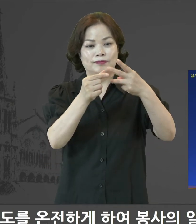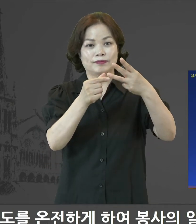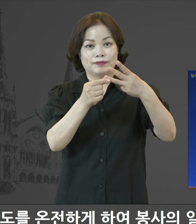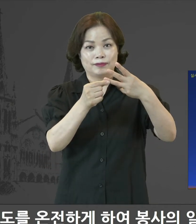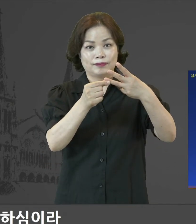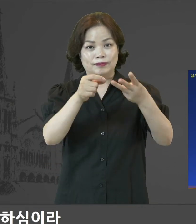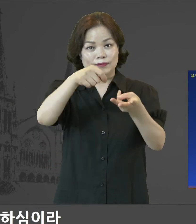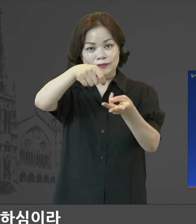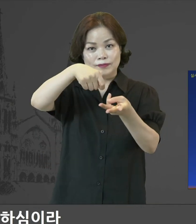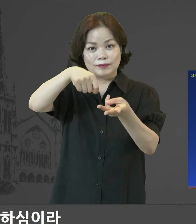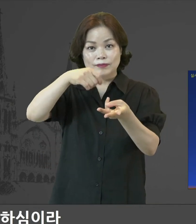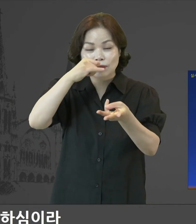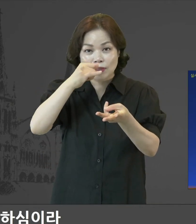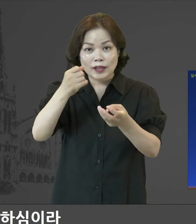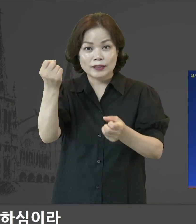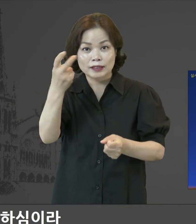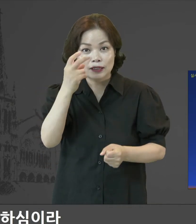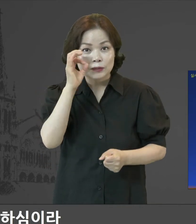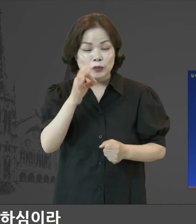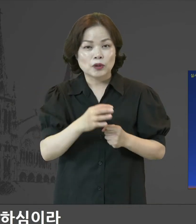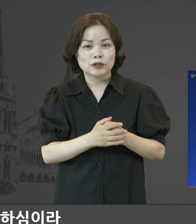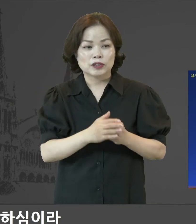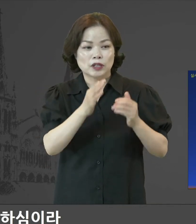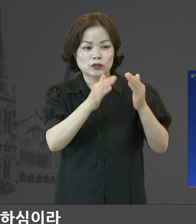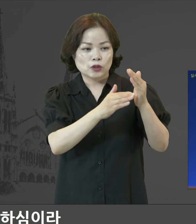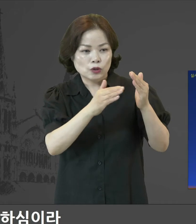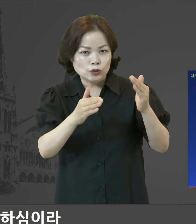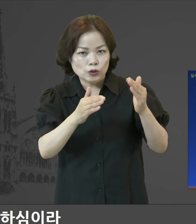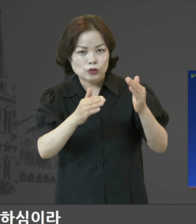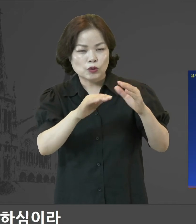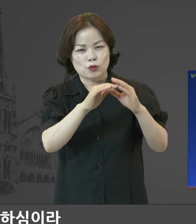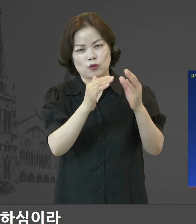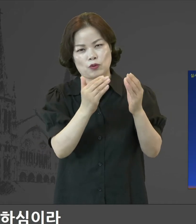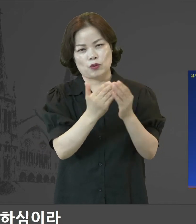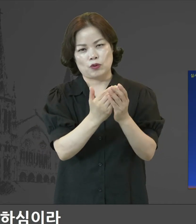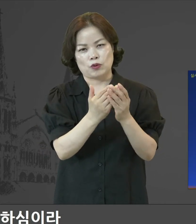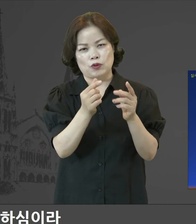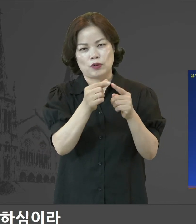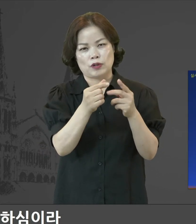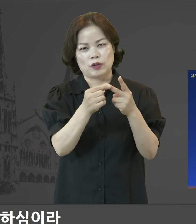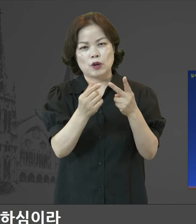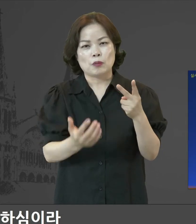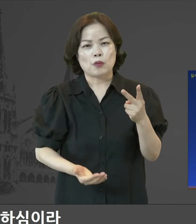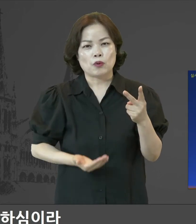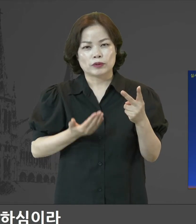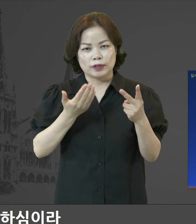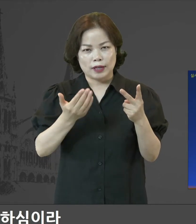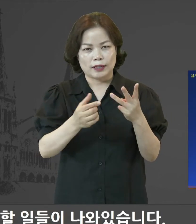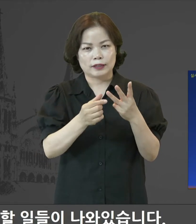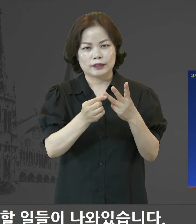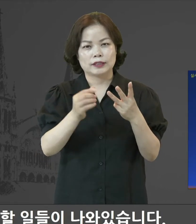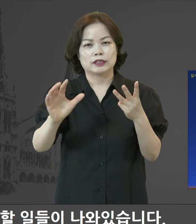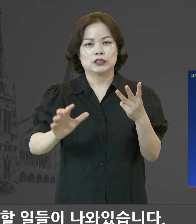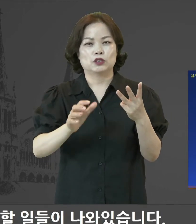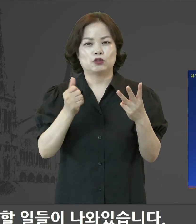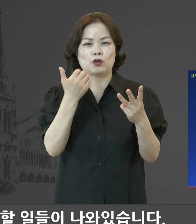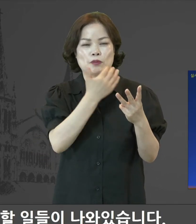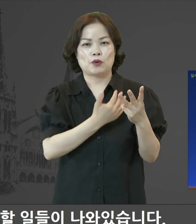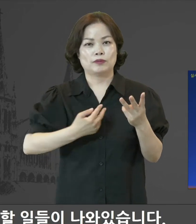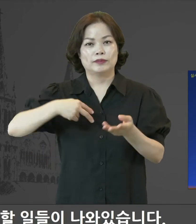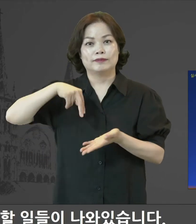거기다가 적어놓고 있습니다. 다시 보시면 성도를 온전하게 하며 봉사의 일을 하게 하며 그리스도의 몸을 세우는